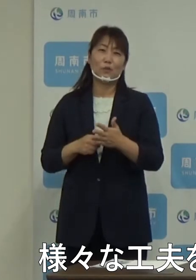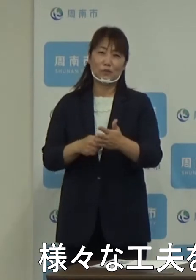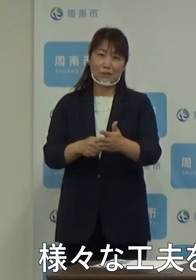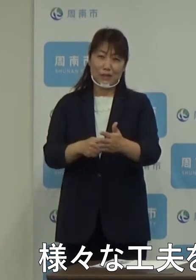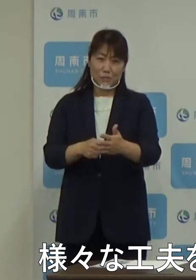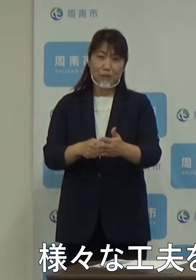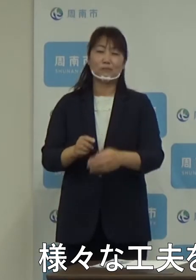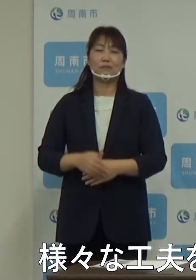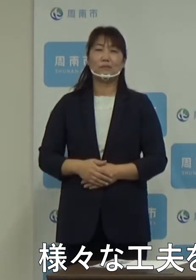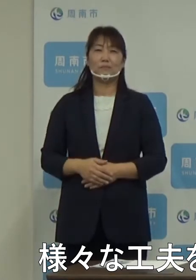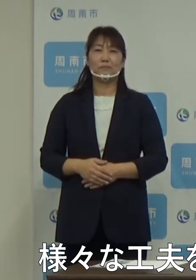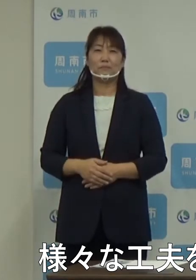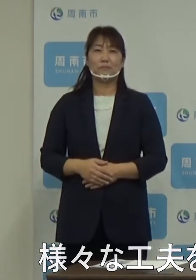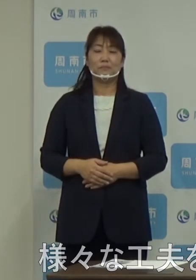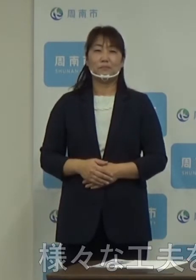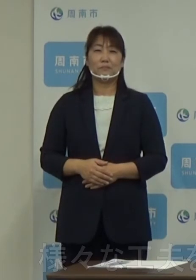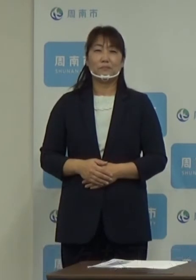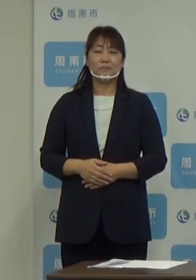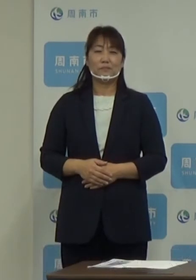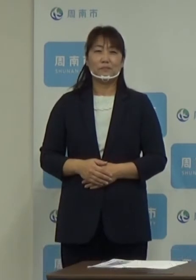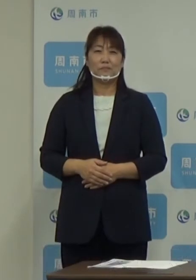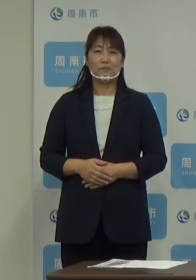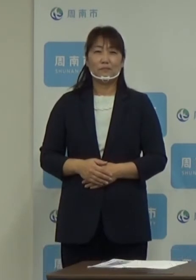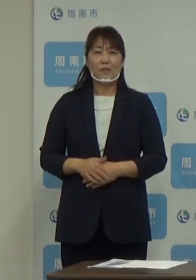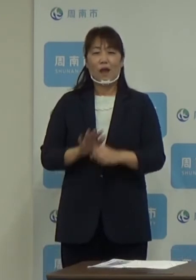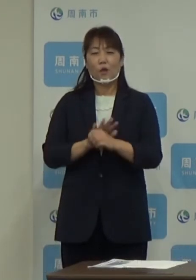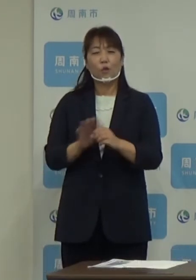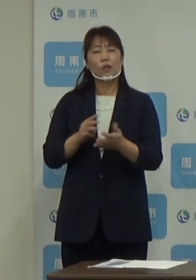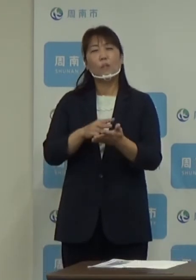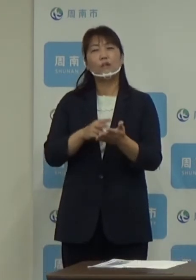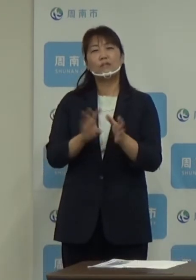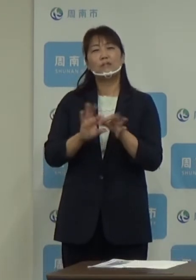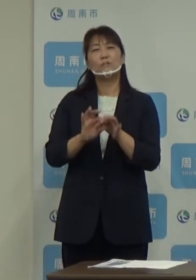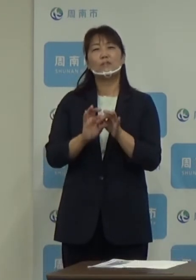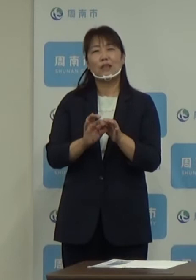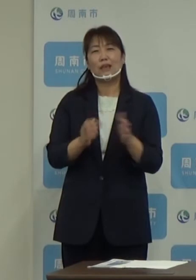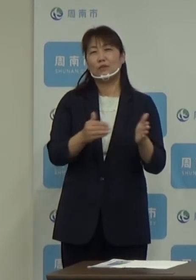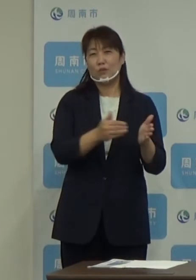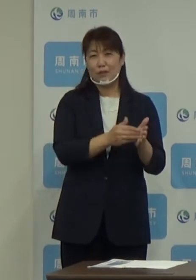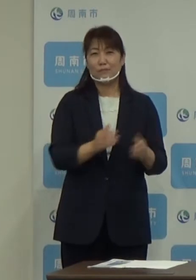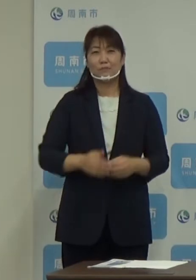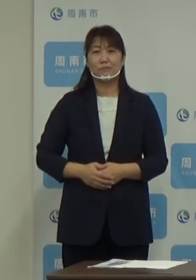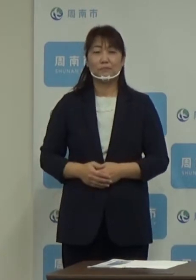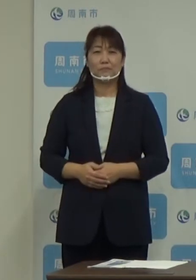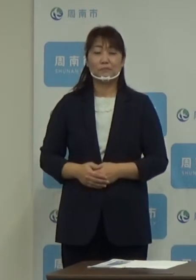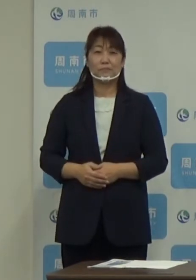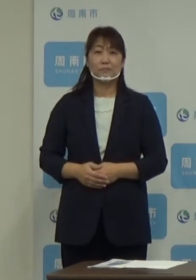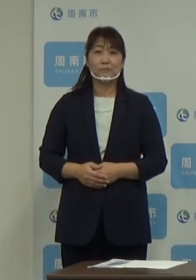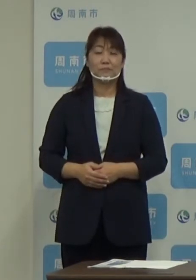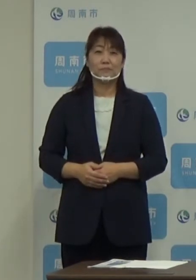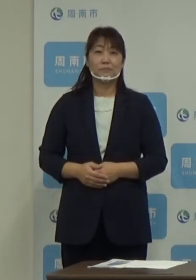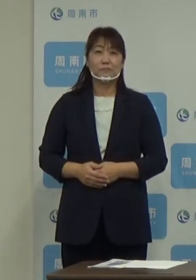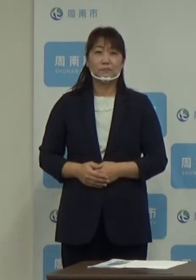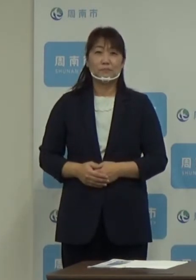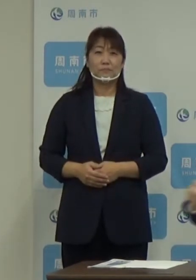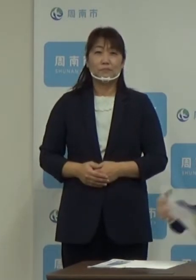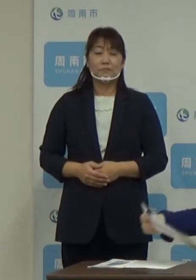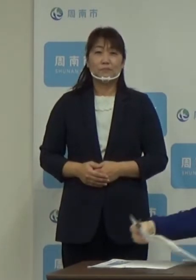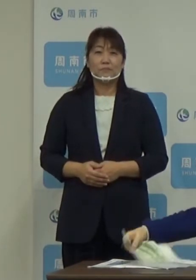してまいります。以上が新型コロナワクチンについてです。ワクチン接種についてです